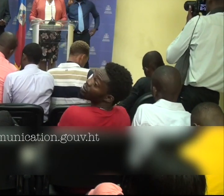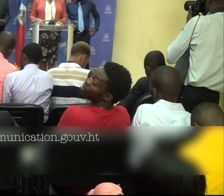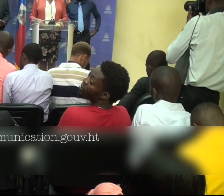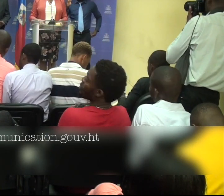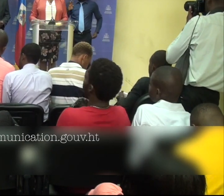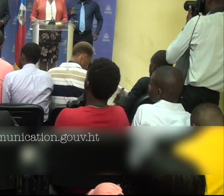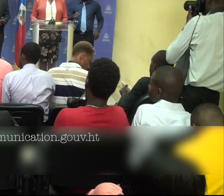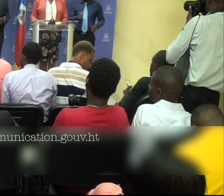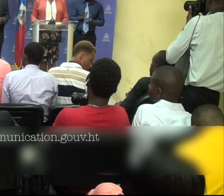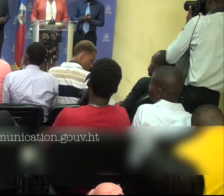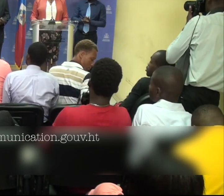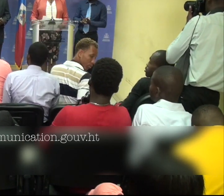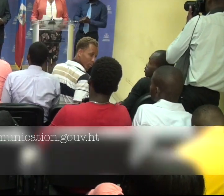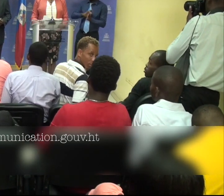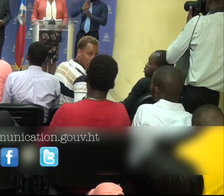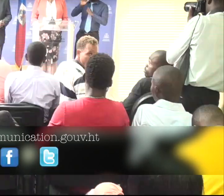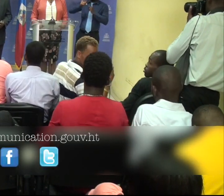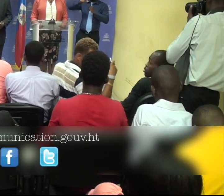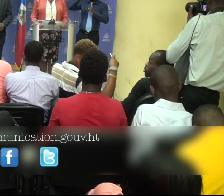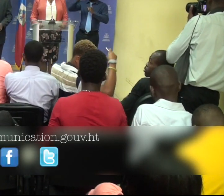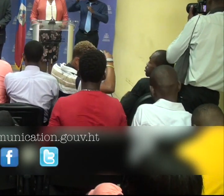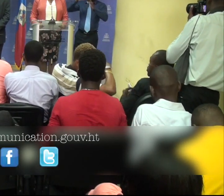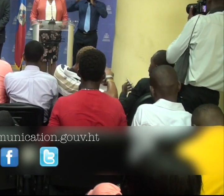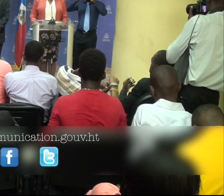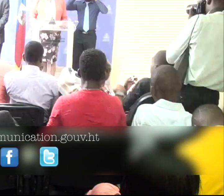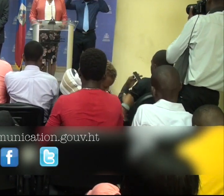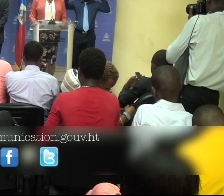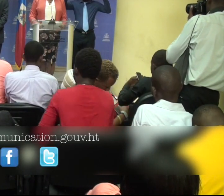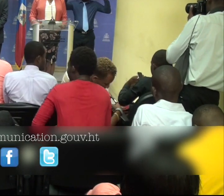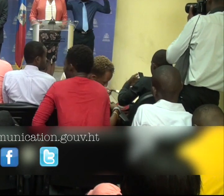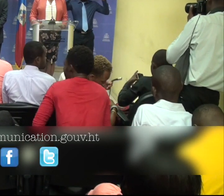www.communication.gouv.ht et puis toutes les réseaux sociaux